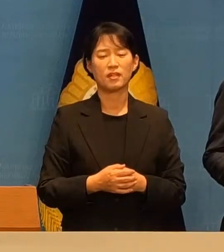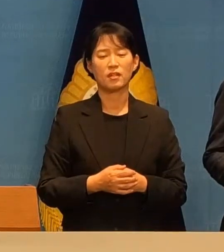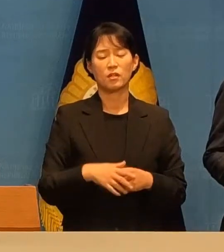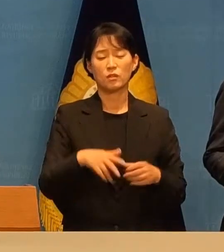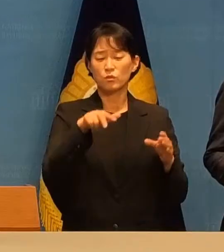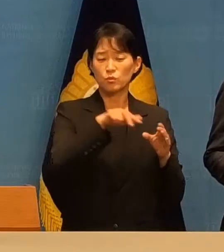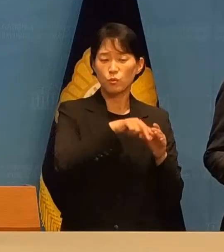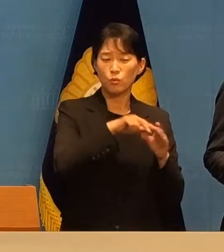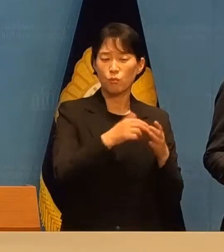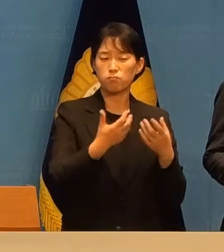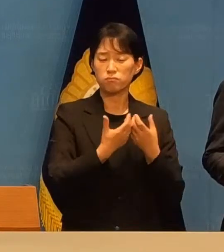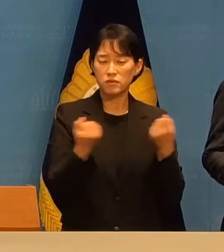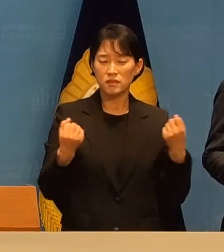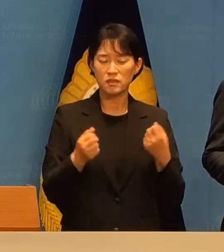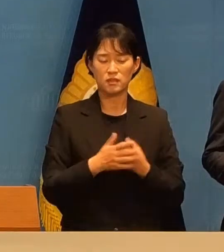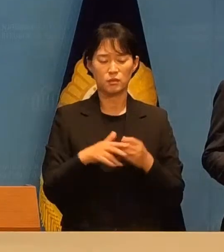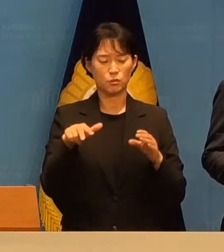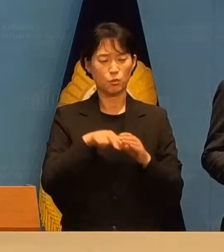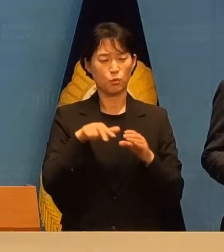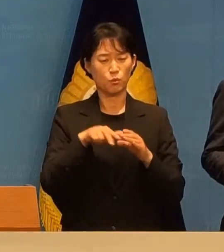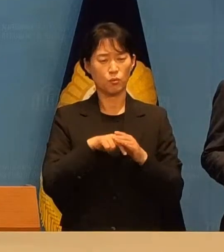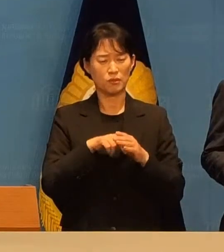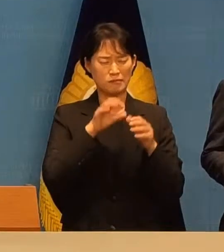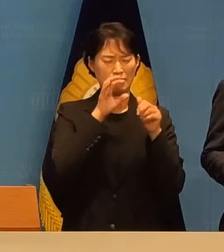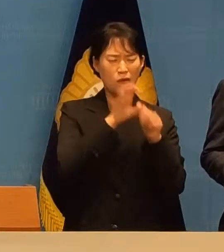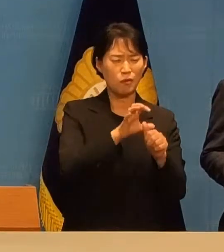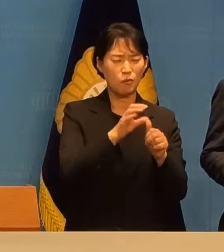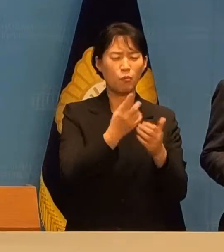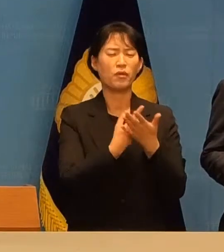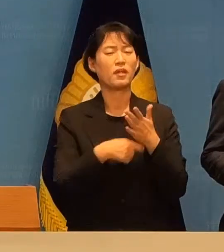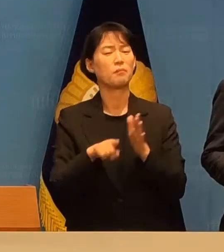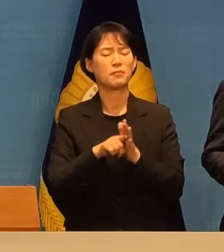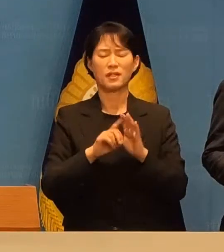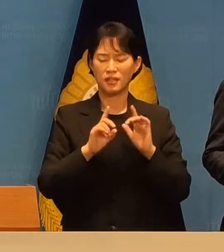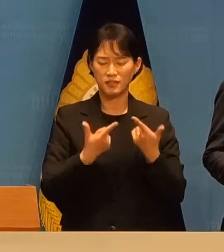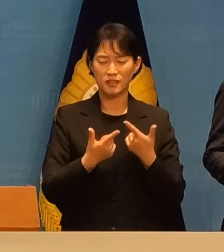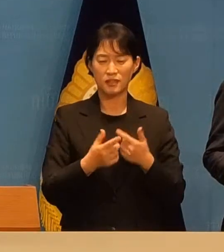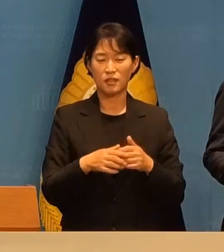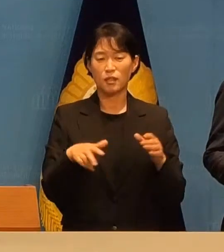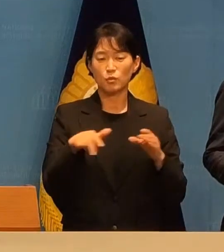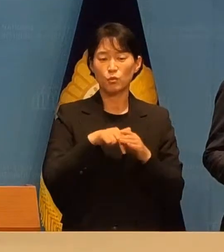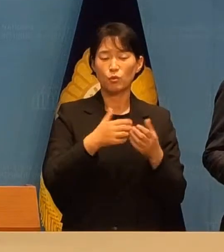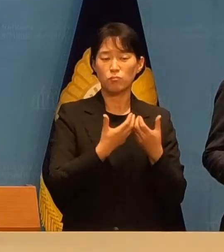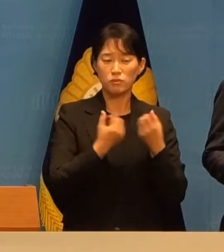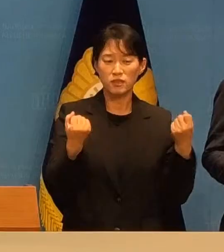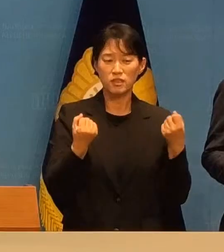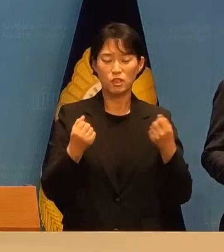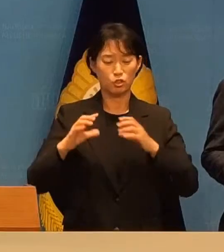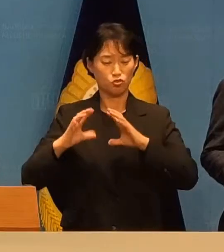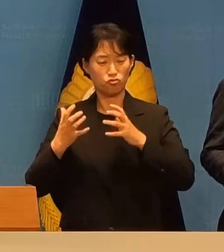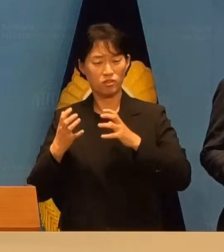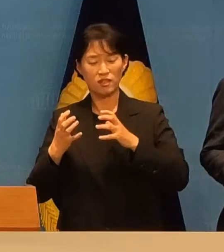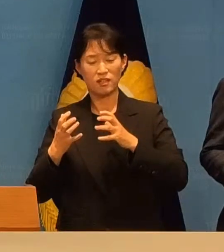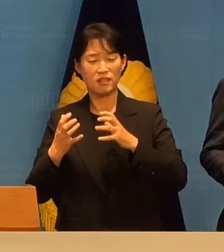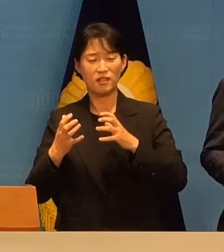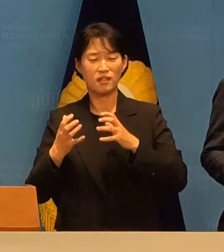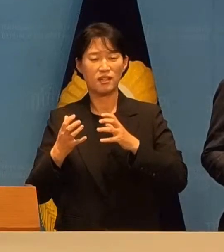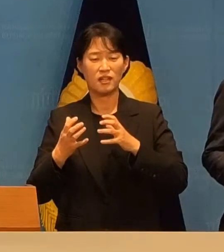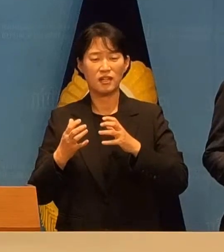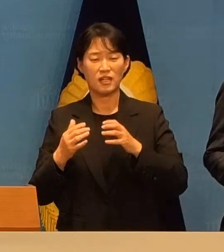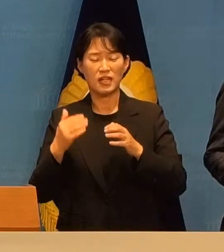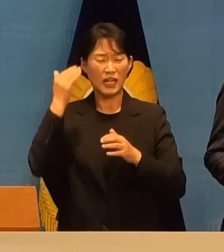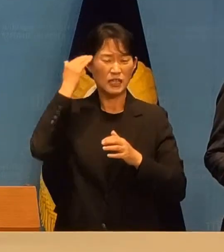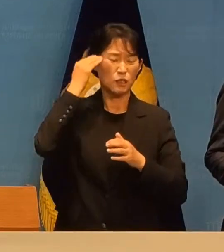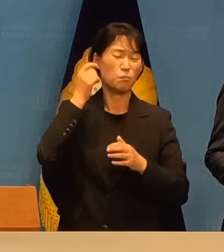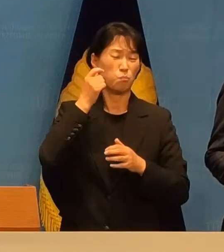종교 분리는 종교를 억누르기 위한 원리가 아닙니다. 종교 분리는 국가가 넘어서는 안 될 마지막 선입니다.